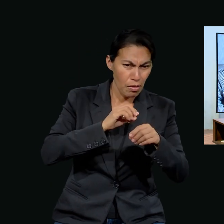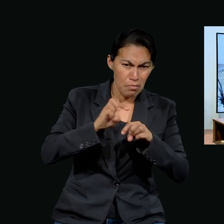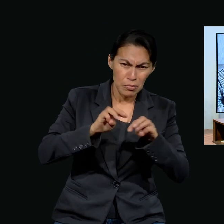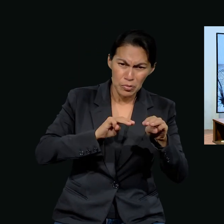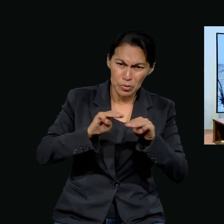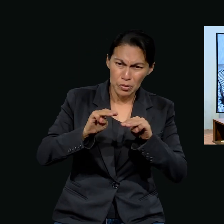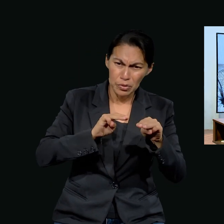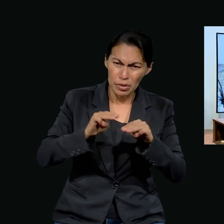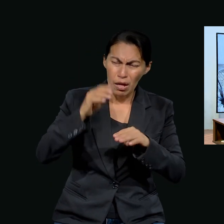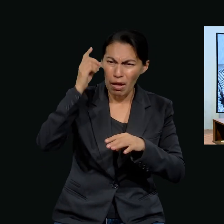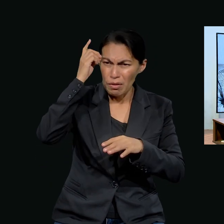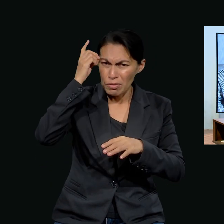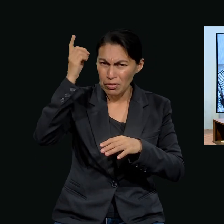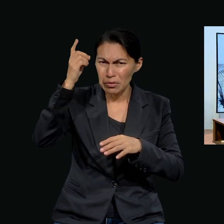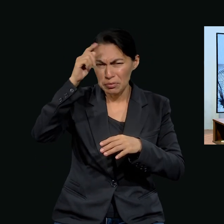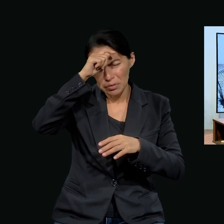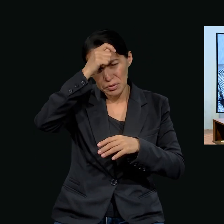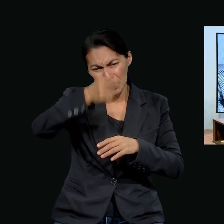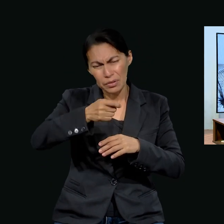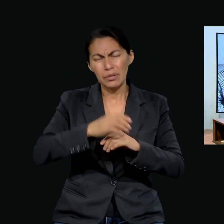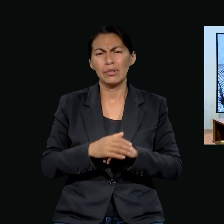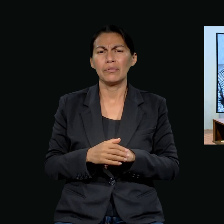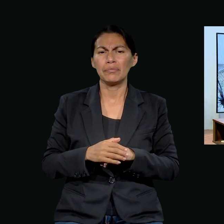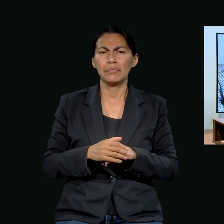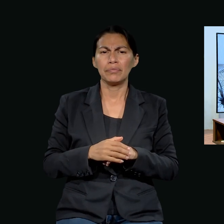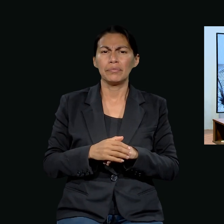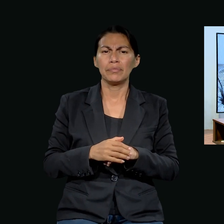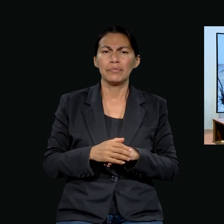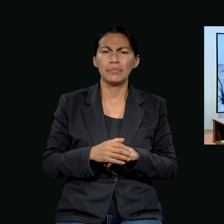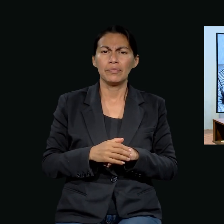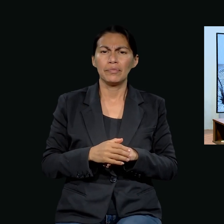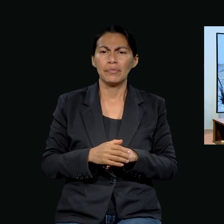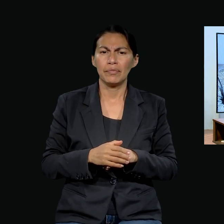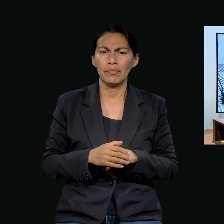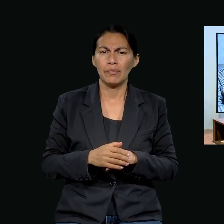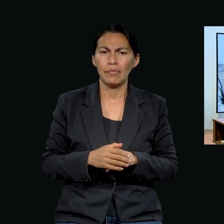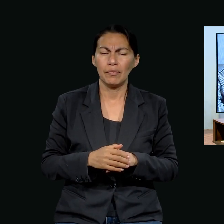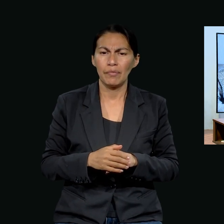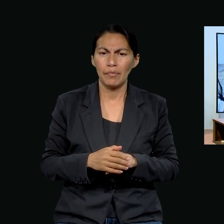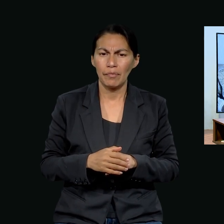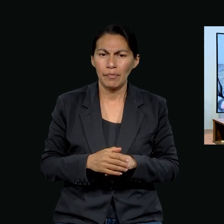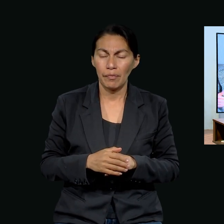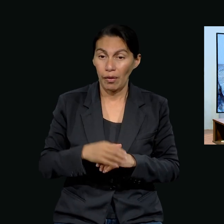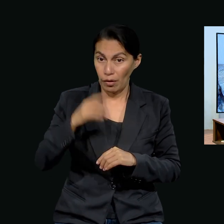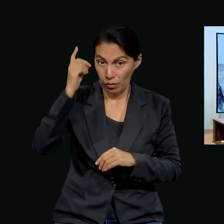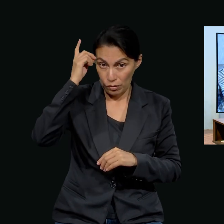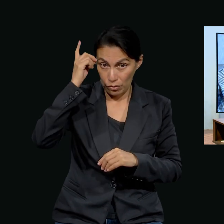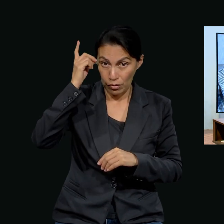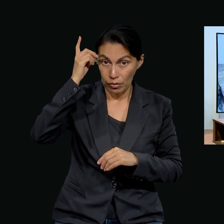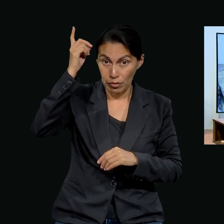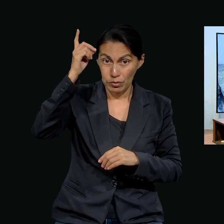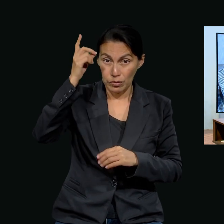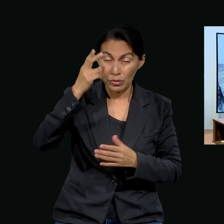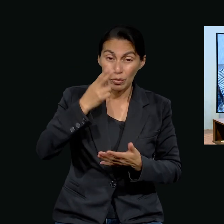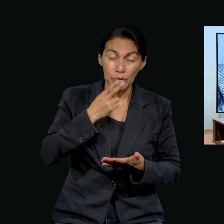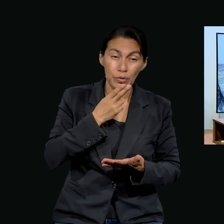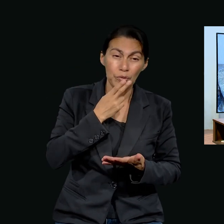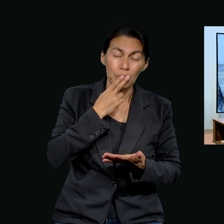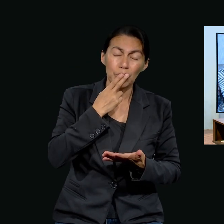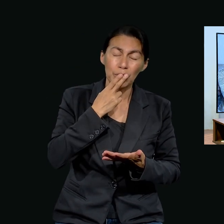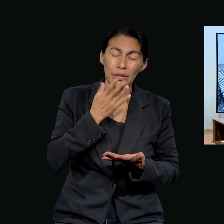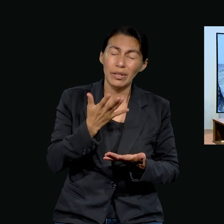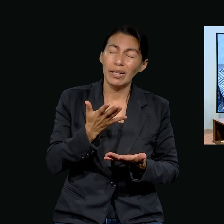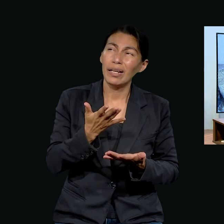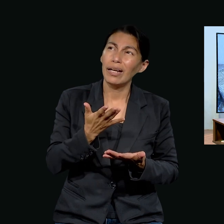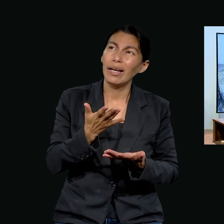valiosa, el brazo derecho del Evangelio. Y realmente Dios nos usa